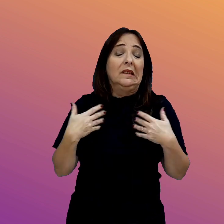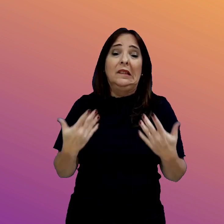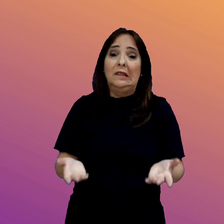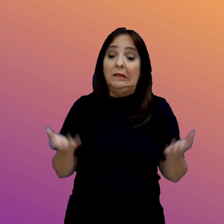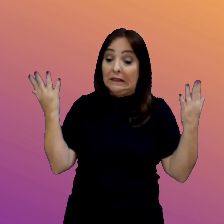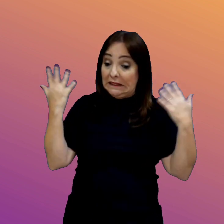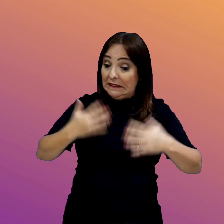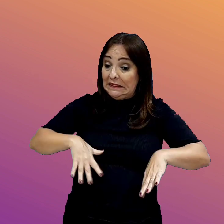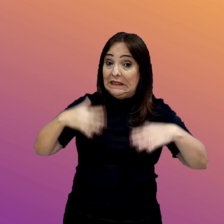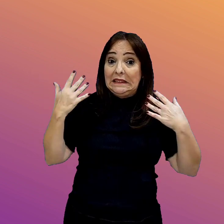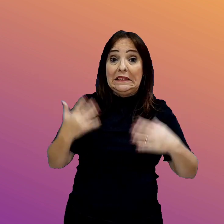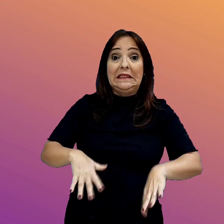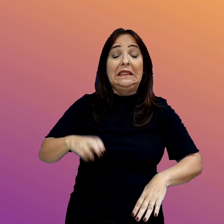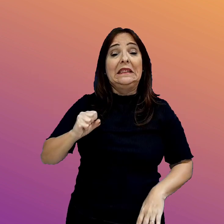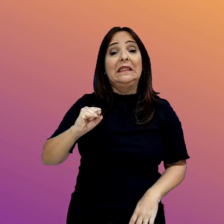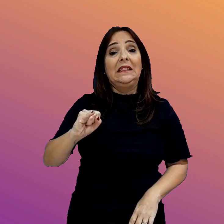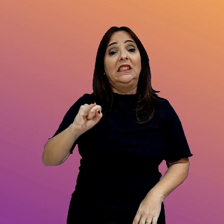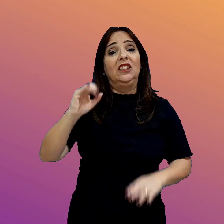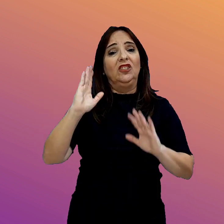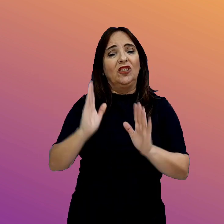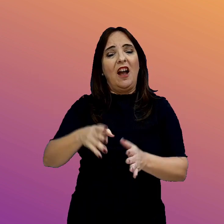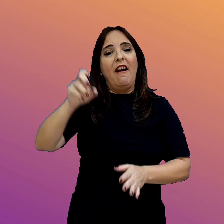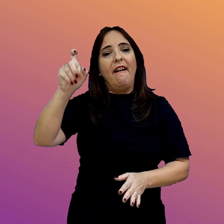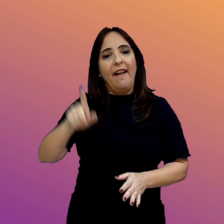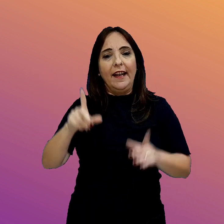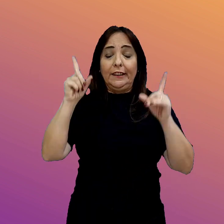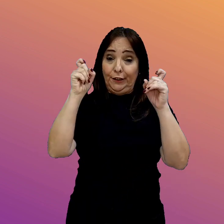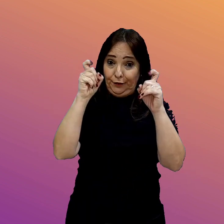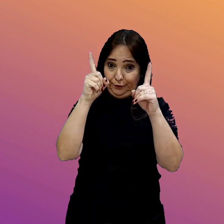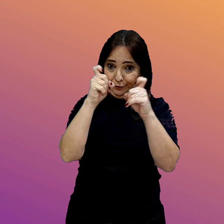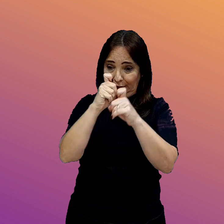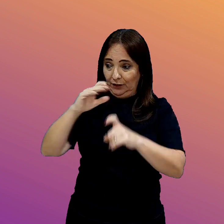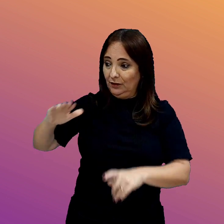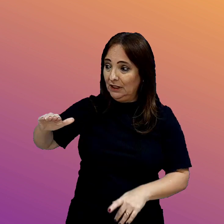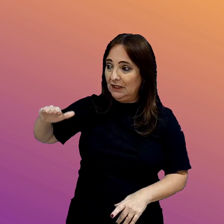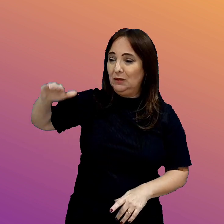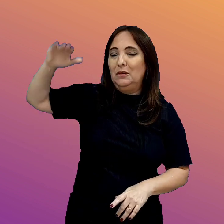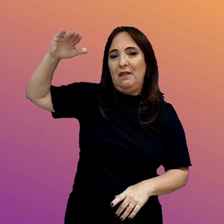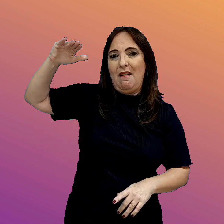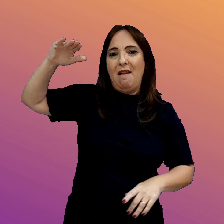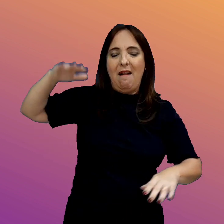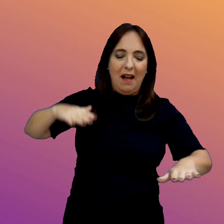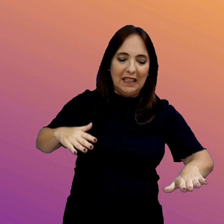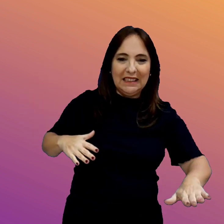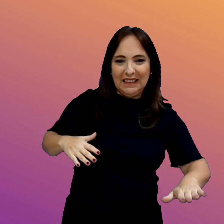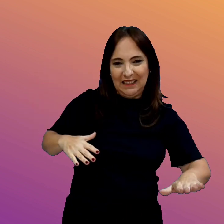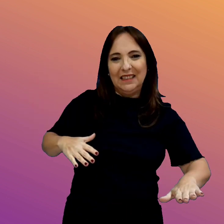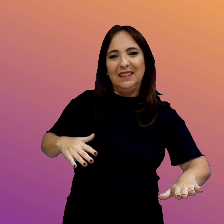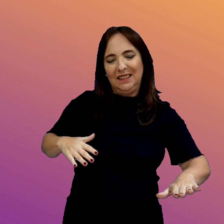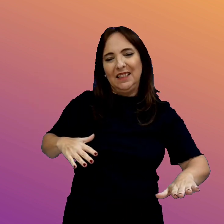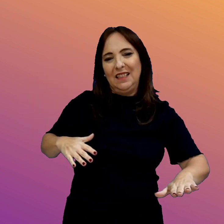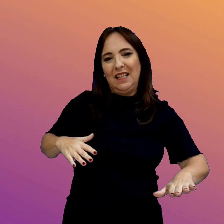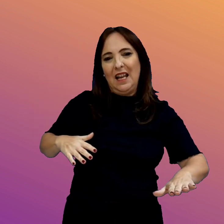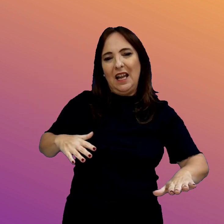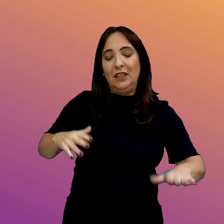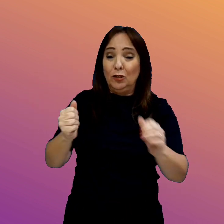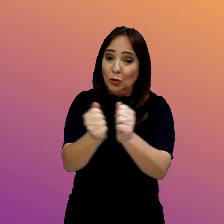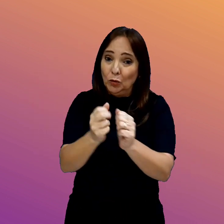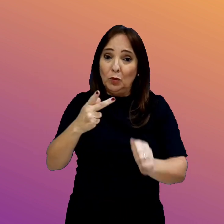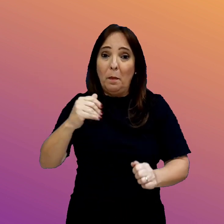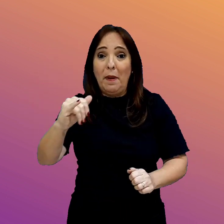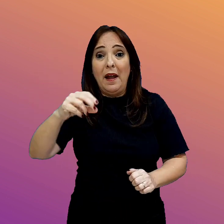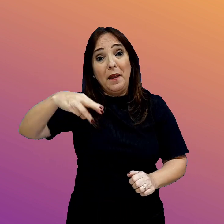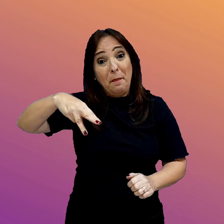uma criança com os dois dentro de casa, um só, a dificuldade fica muito